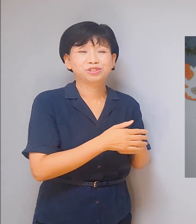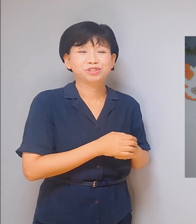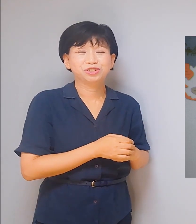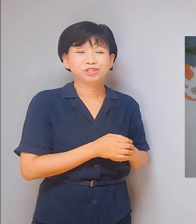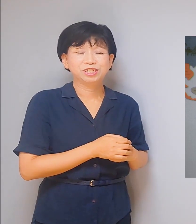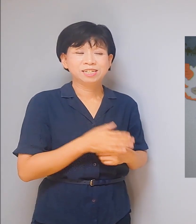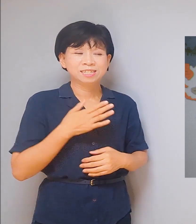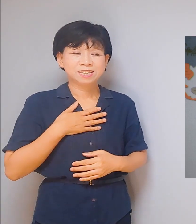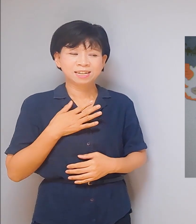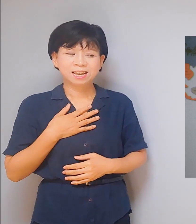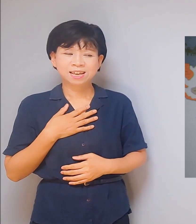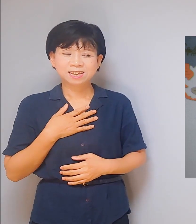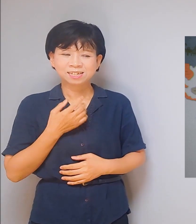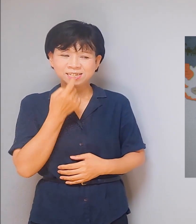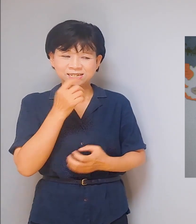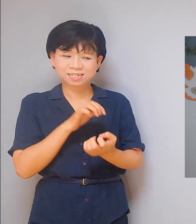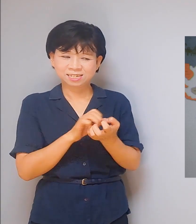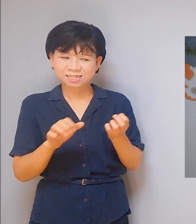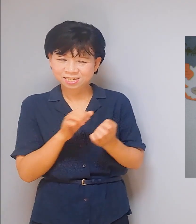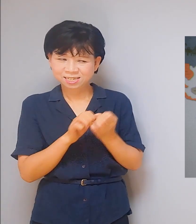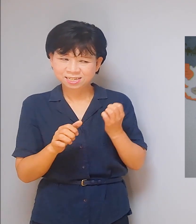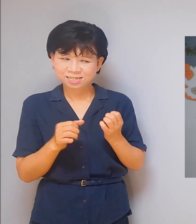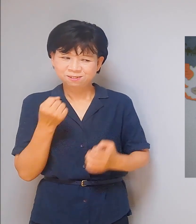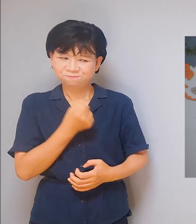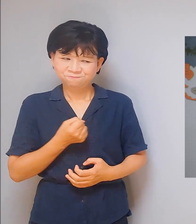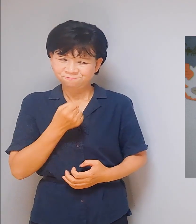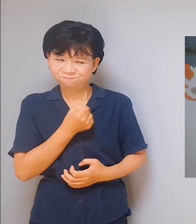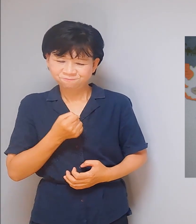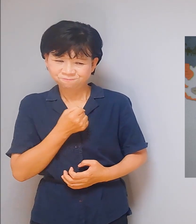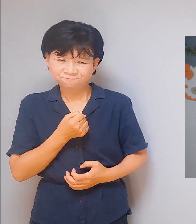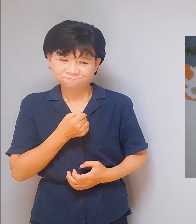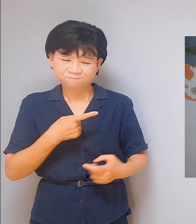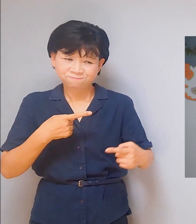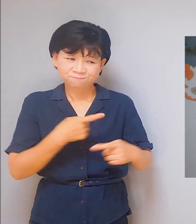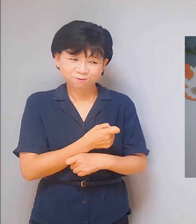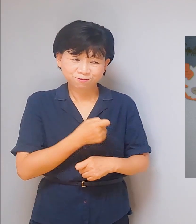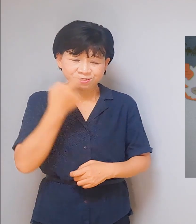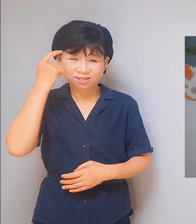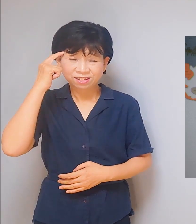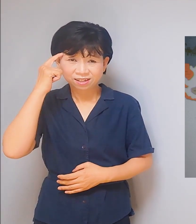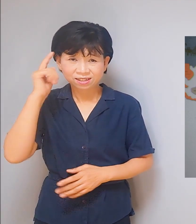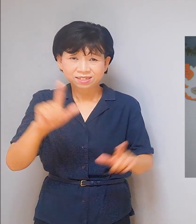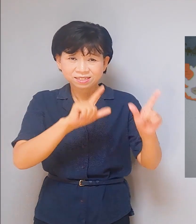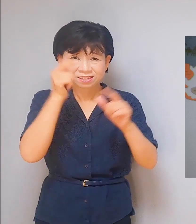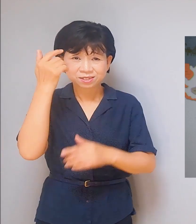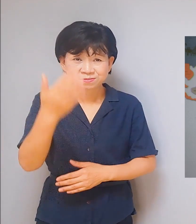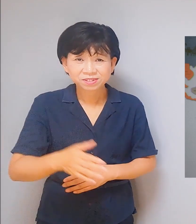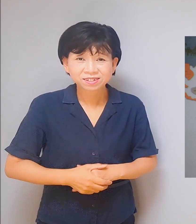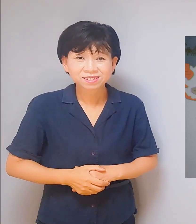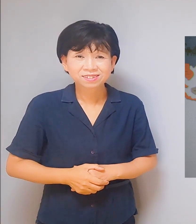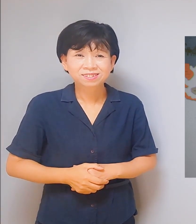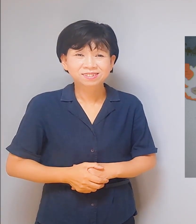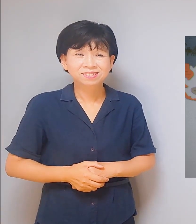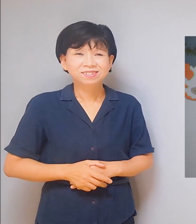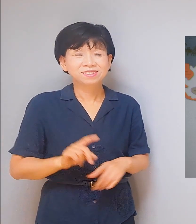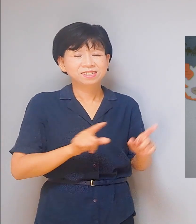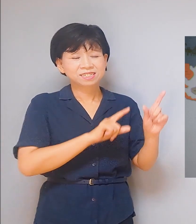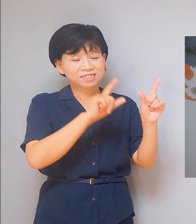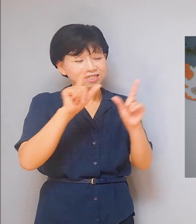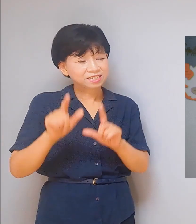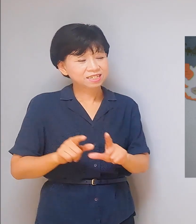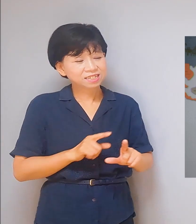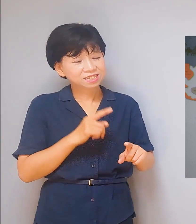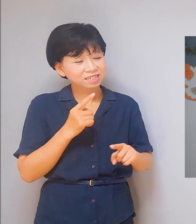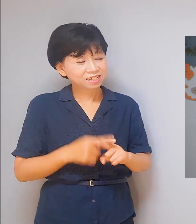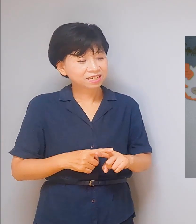언젠간 내가 다시 한번 만나리라. 혹시 이런 생각하시며 사십니까? 살다 보니까